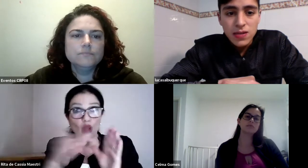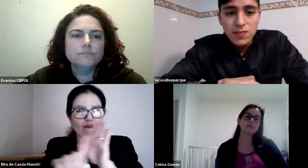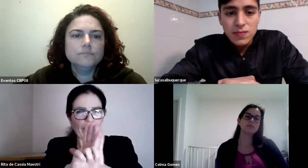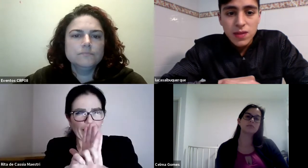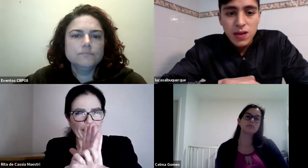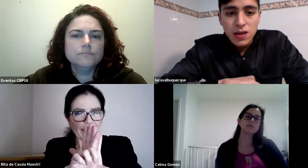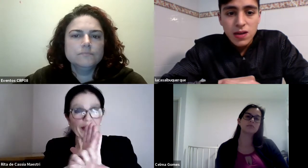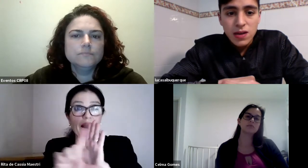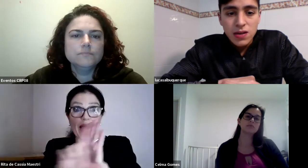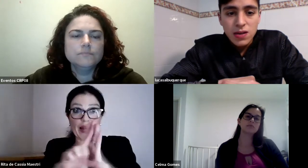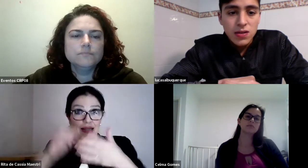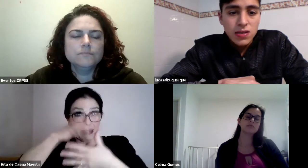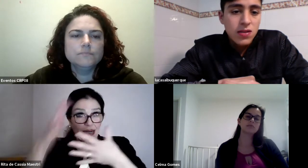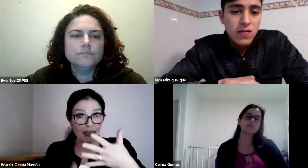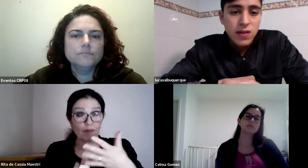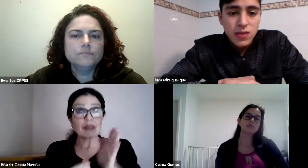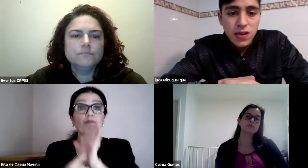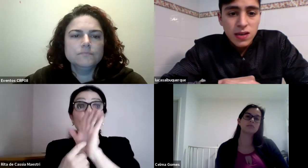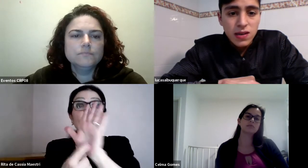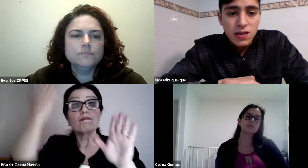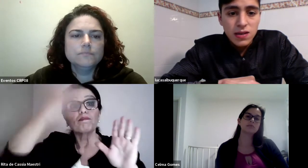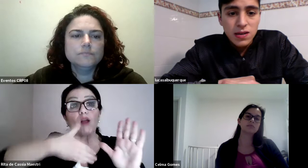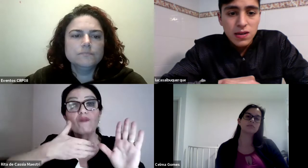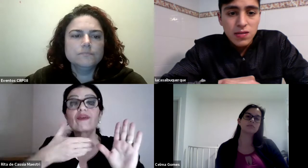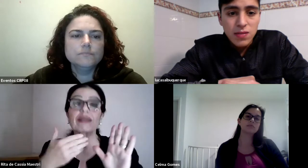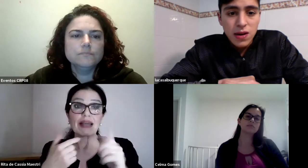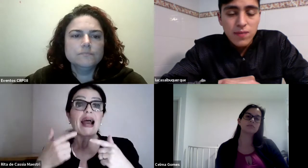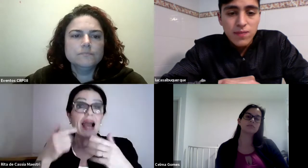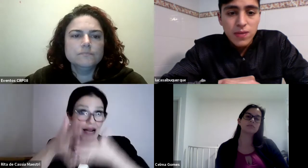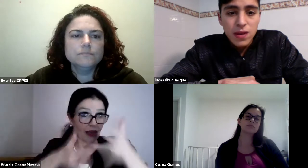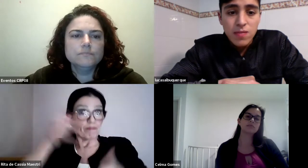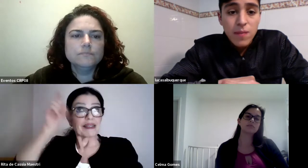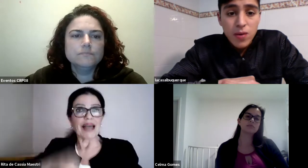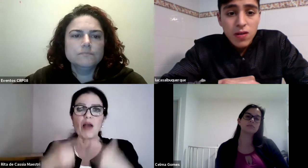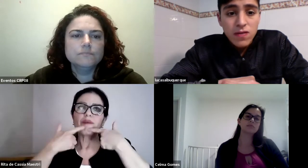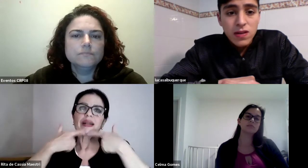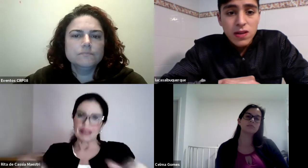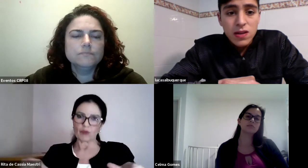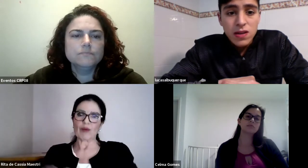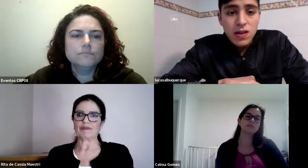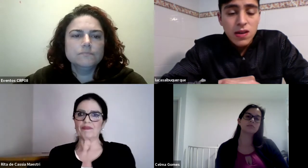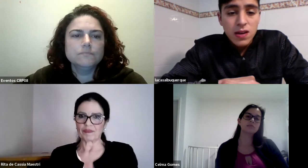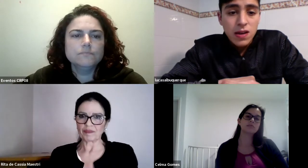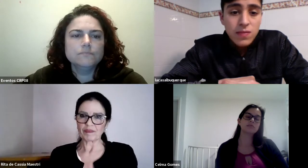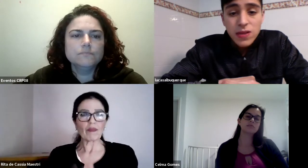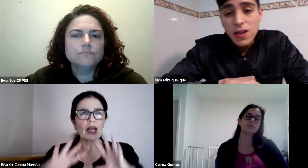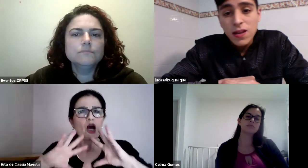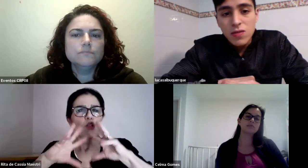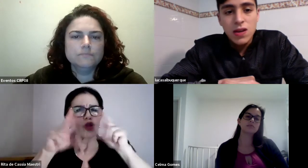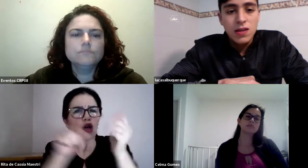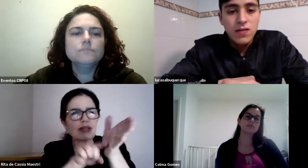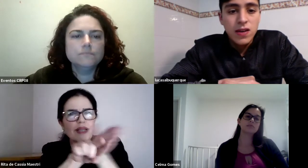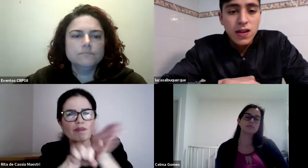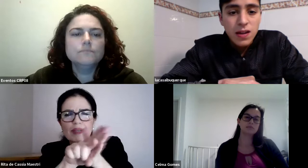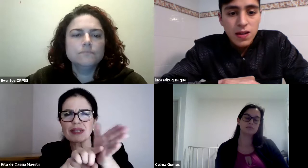Libras, nós tivemos aí uma prova de que a Libras é língua,